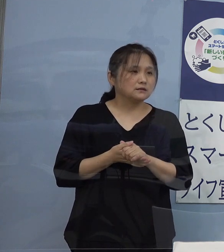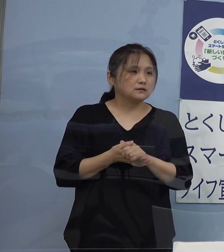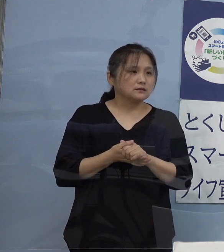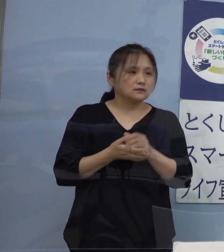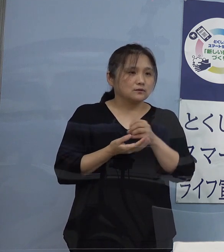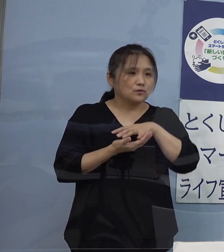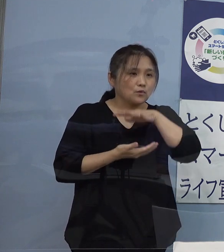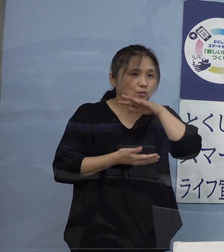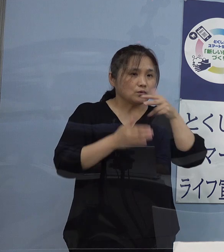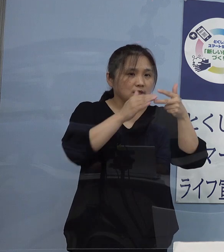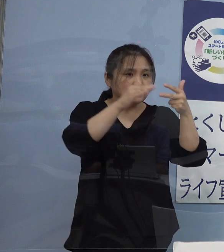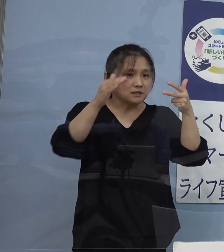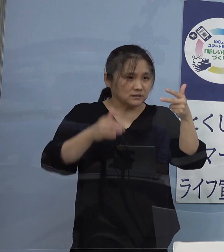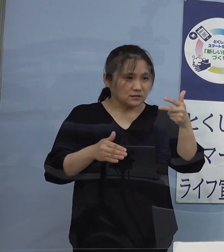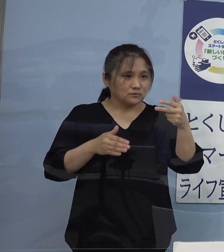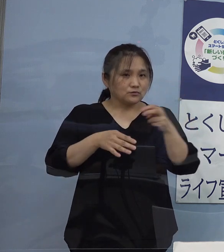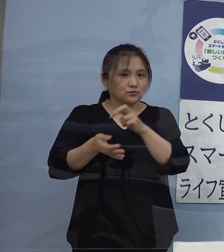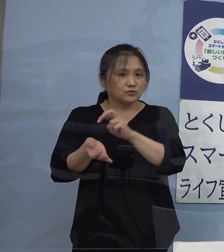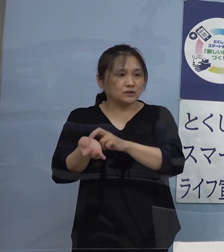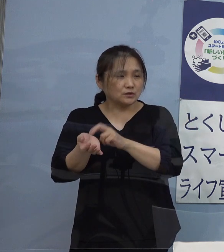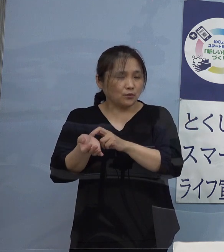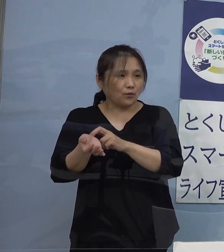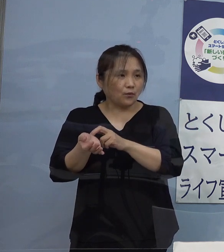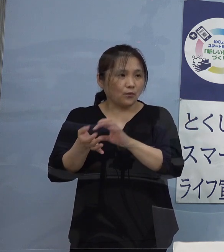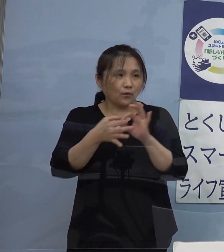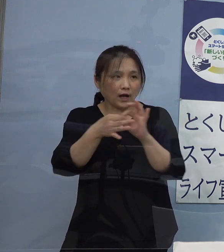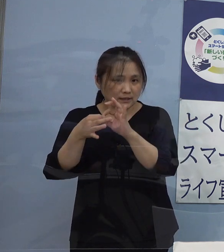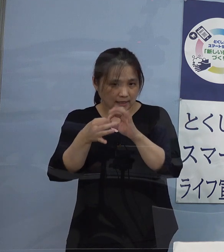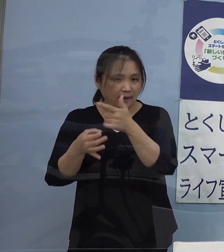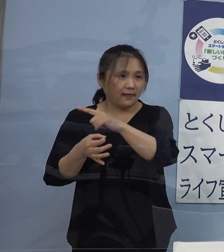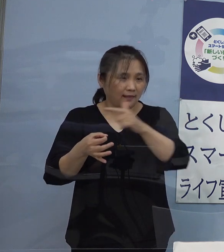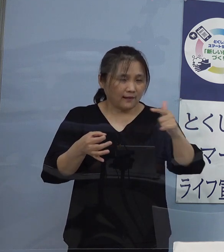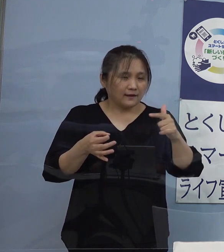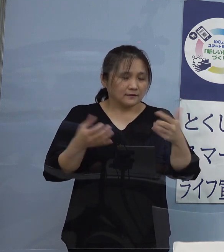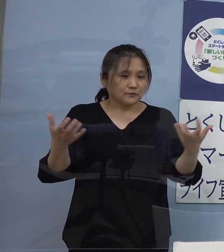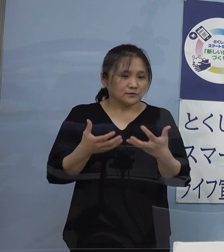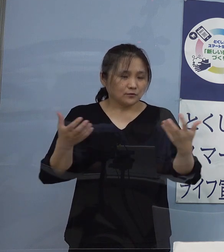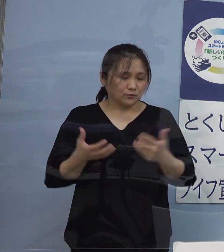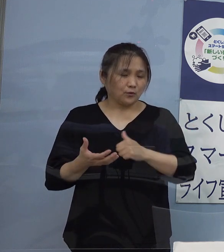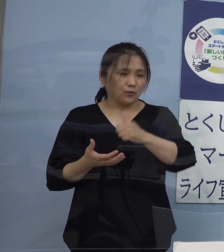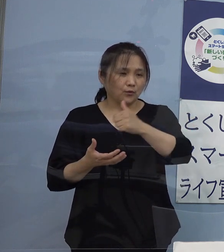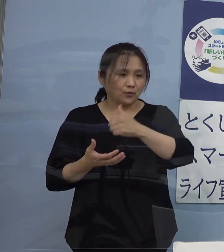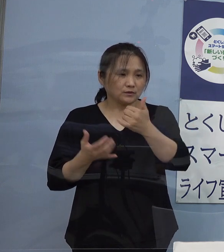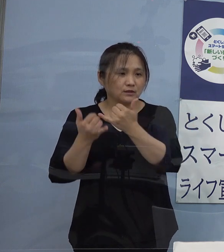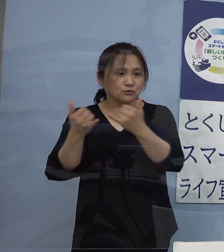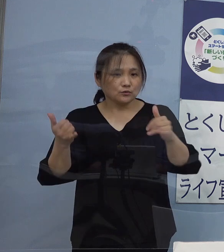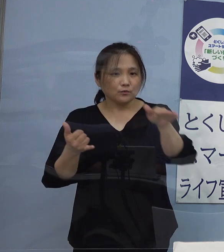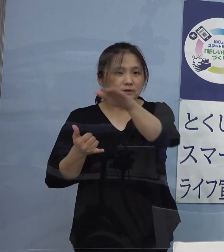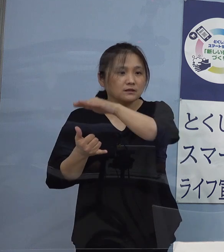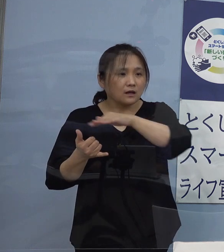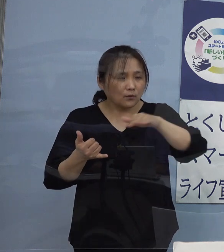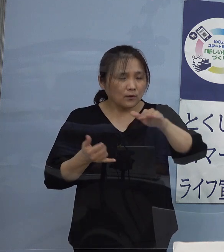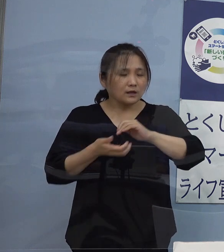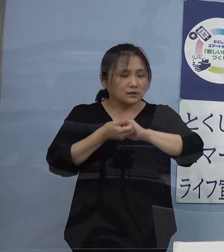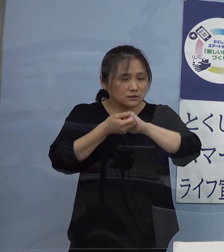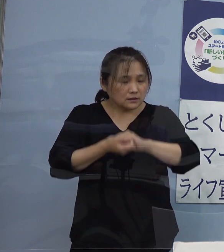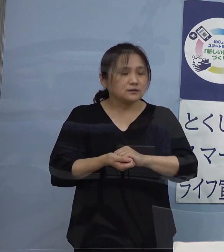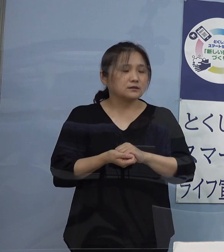高齢者施設あるいは医療関係、こうしたところで従事をされている皆様方については、ぜ